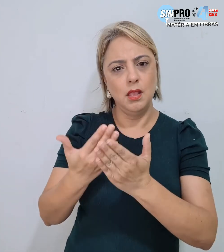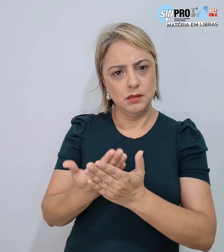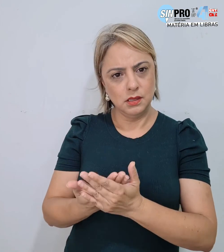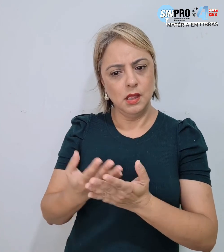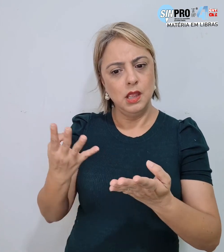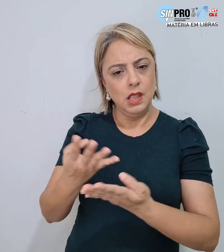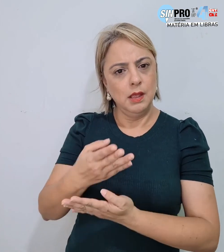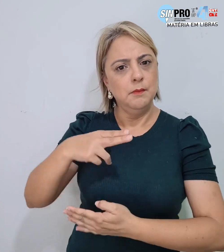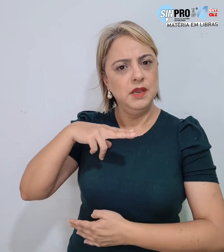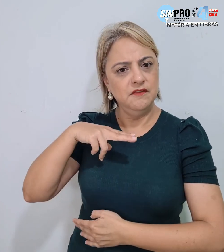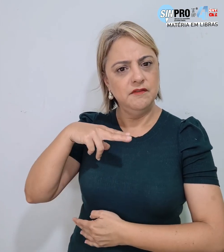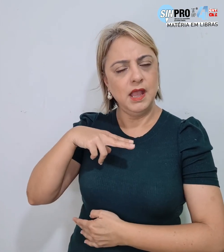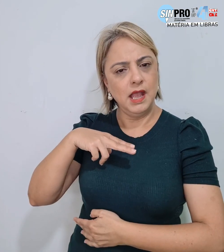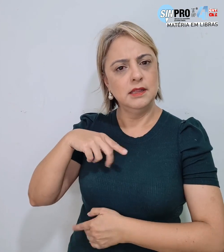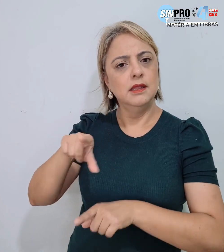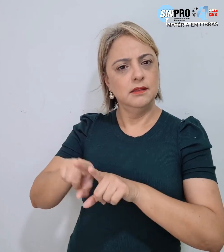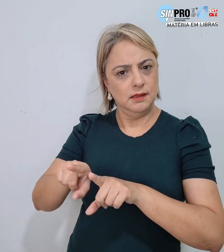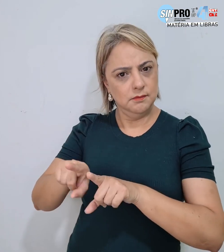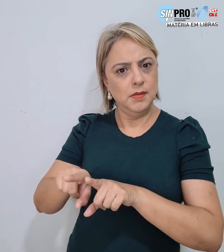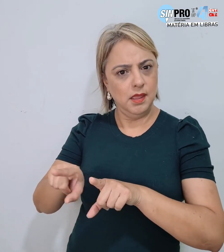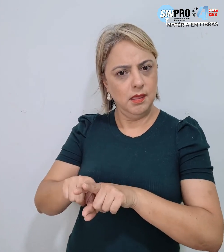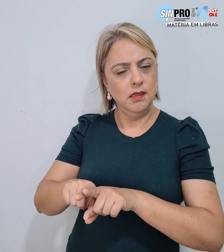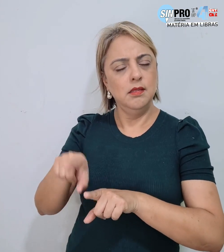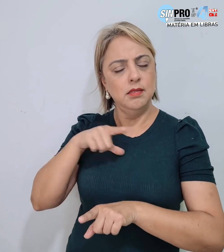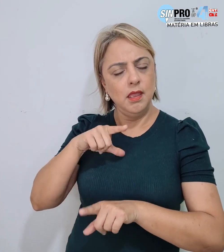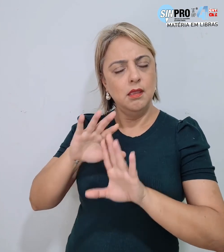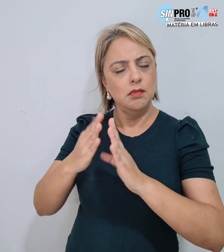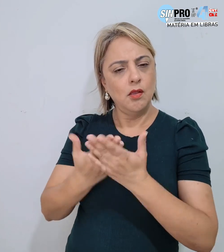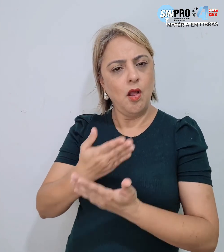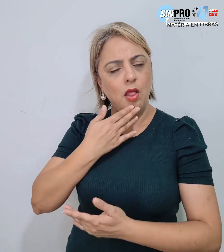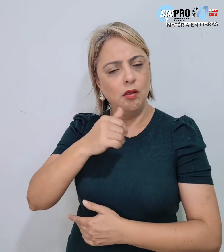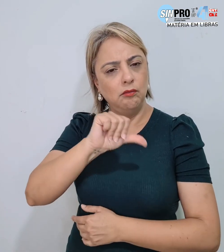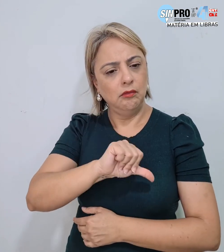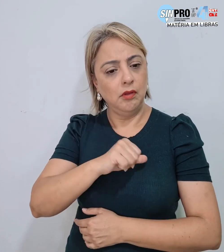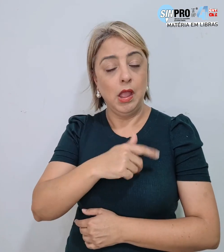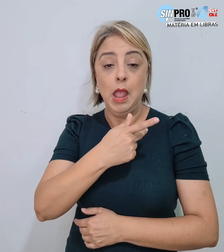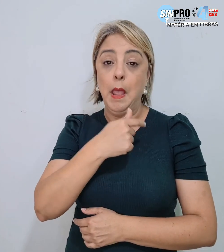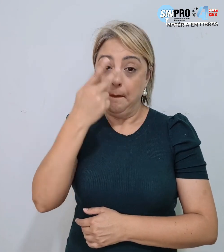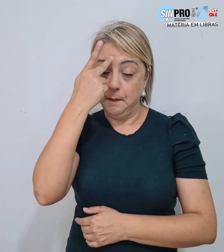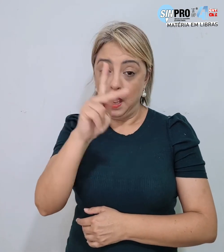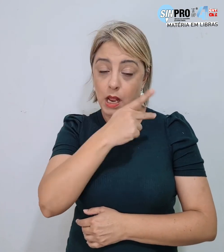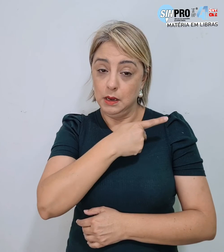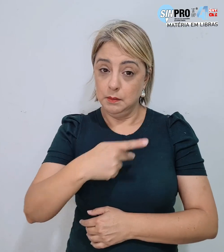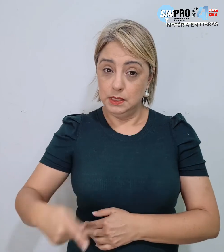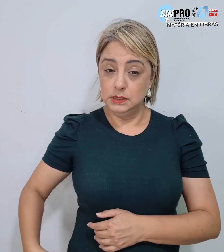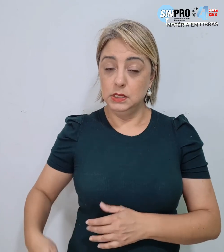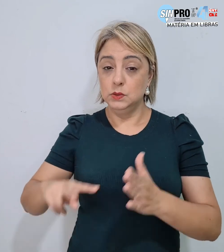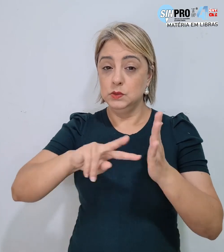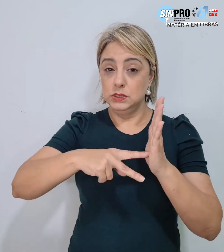das redes privadas de ensino e para a Presidenta da APEOESP